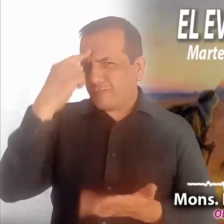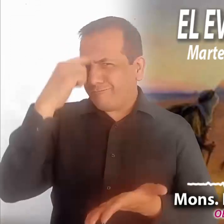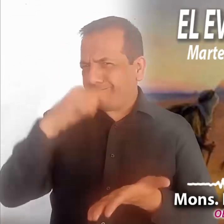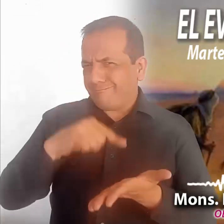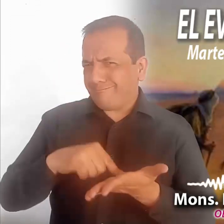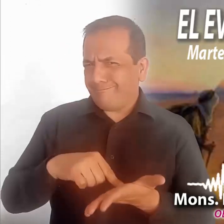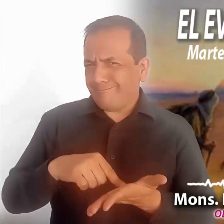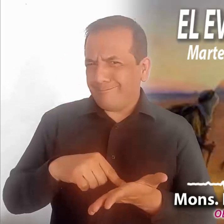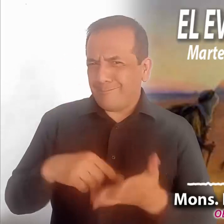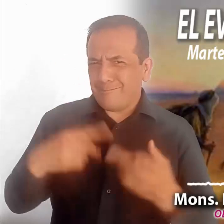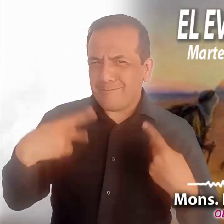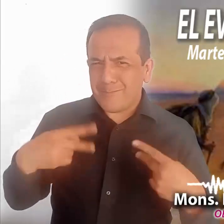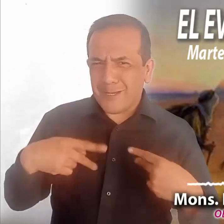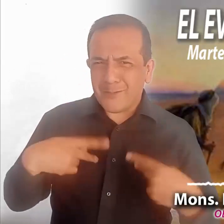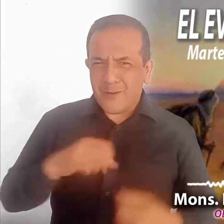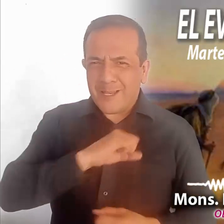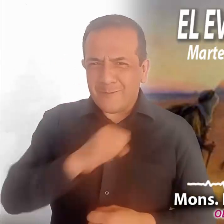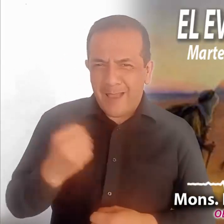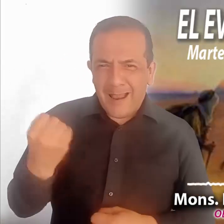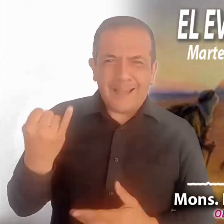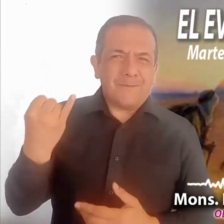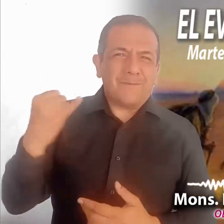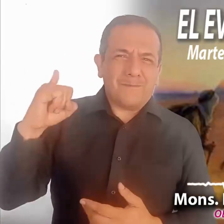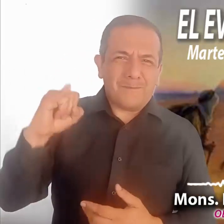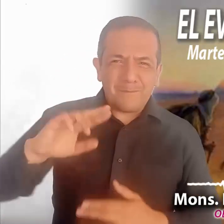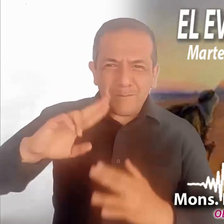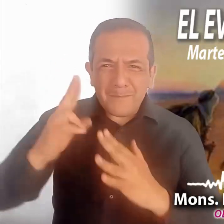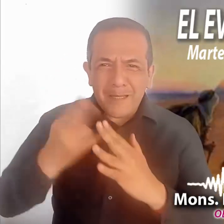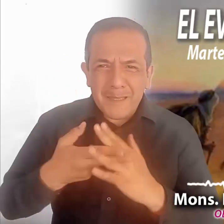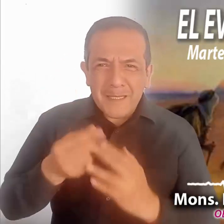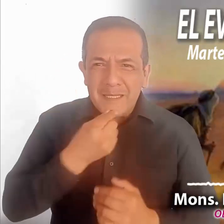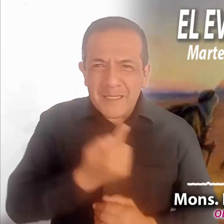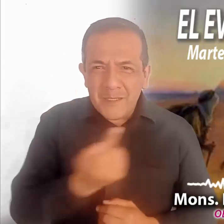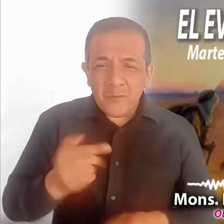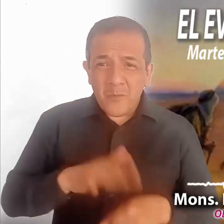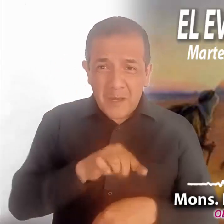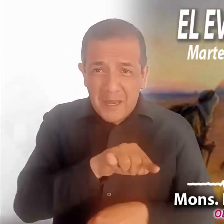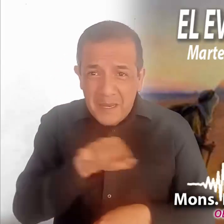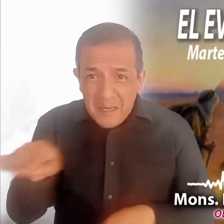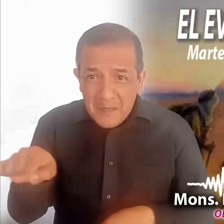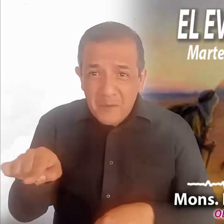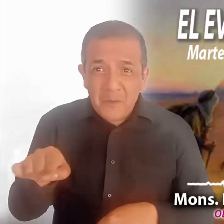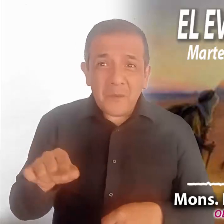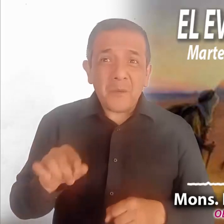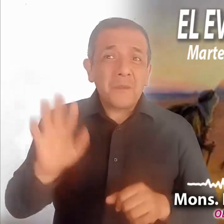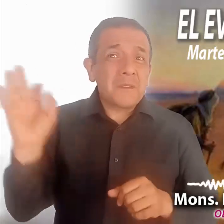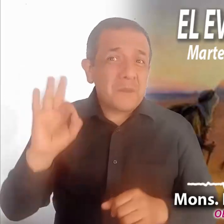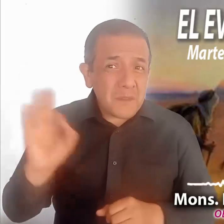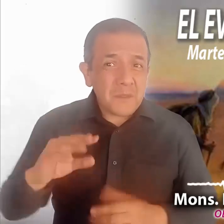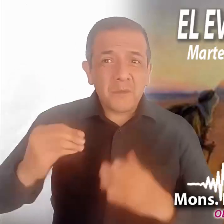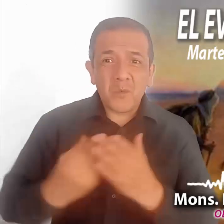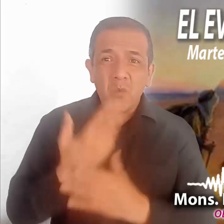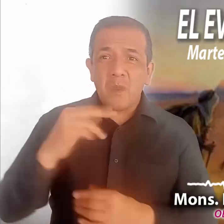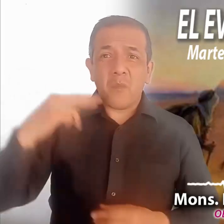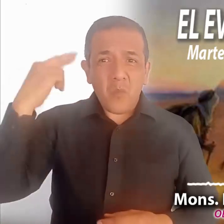tan sanguinaria que mande matar niños inocentes por la simple sospecha de que entre ellos esté un